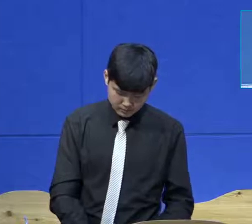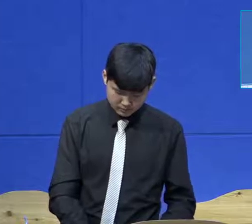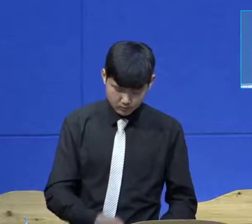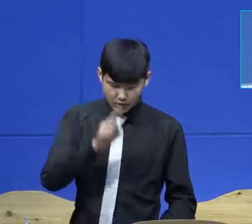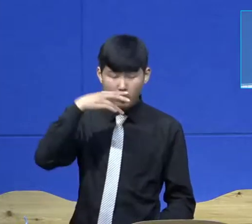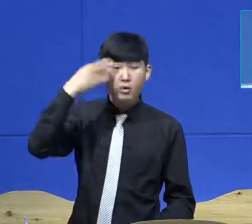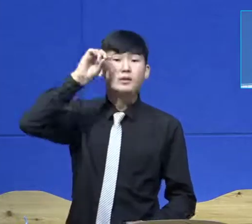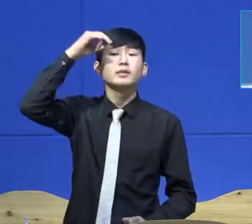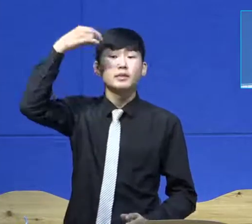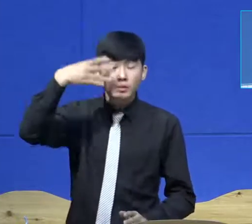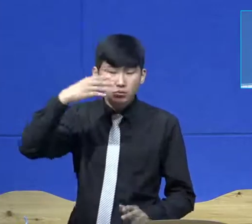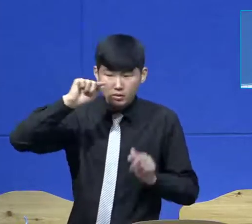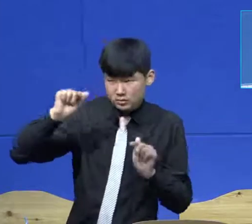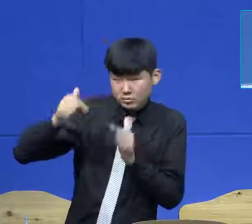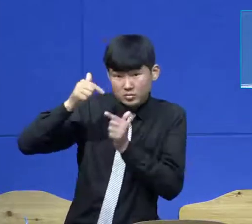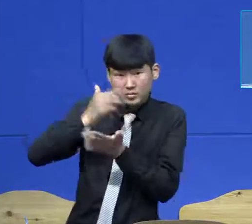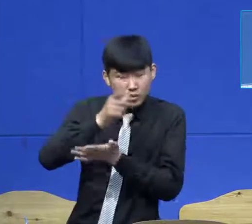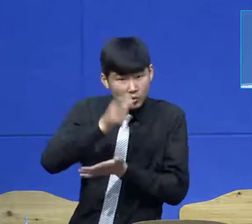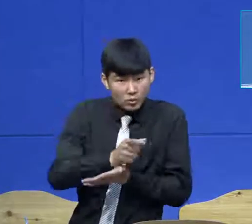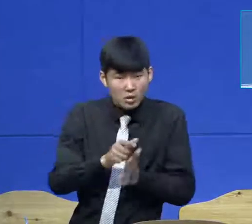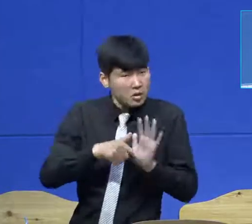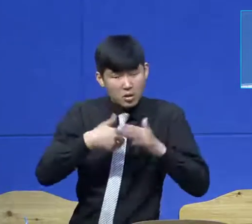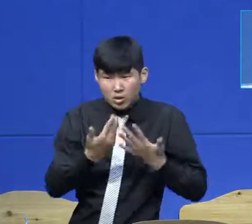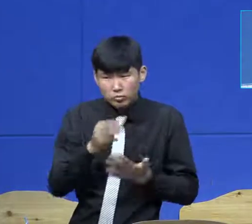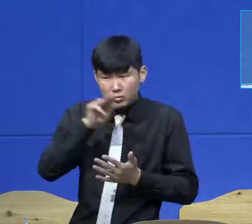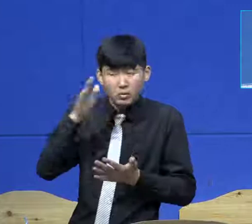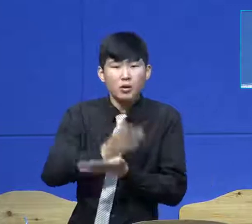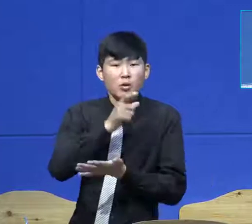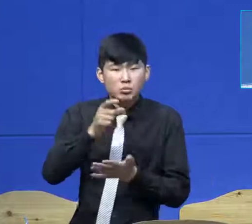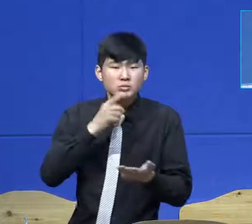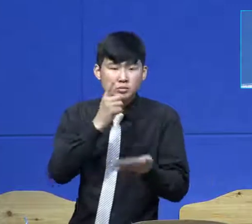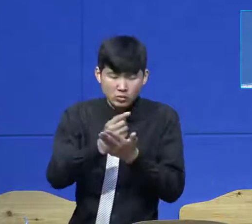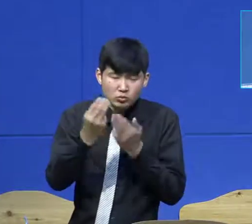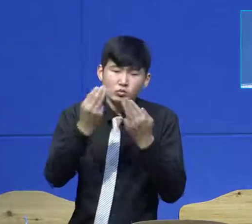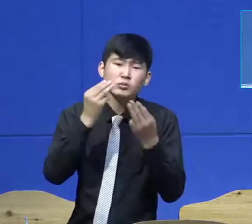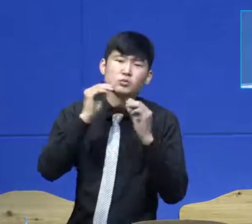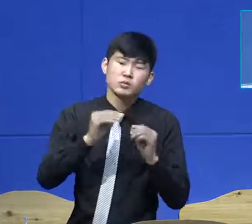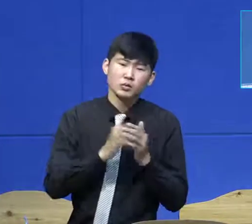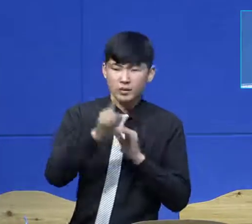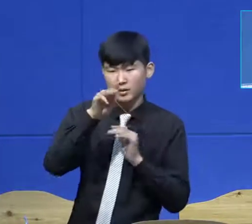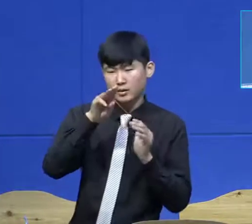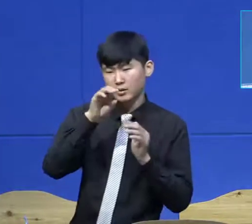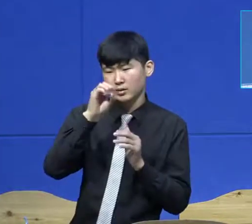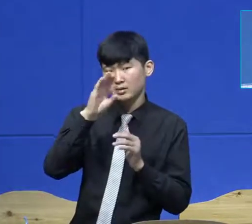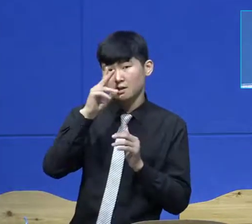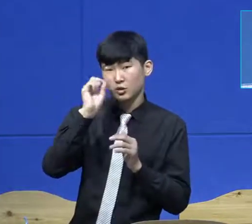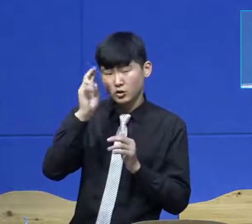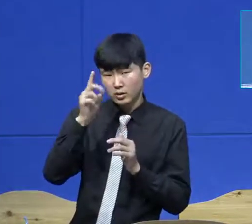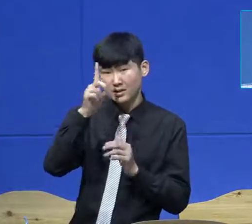бурхны нэгүслийг эсэргүүцэж байгаа хүн хэрэгсгүй үлтэйж байгаа хүмүүс шүүхтэх болно. 1-р Тесалоник 1:8-аас